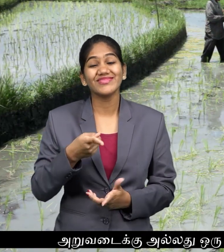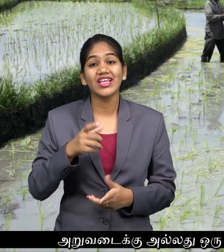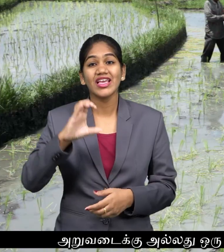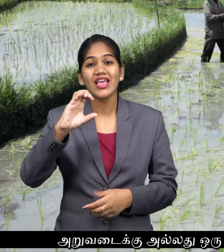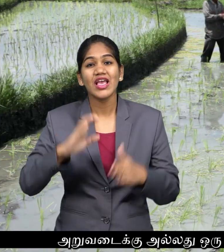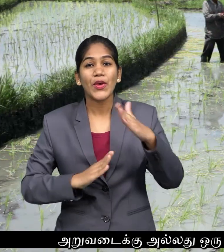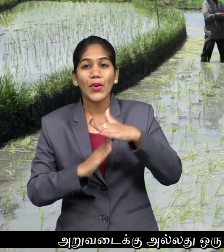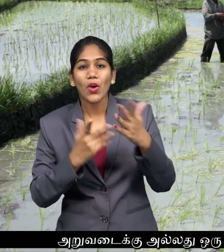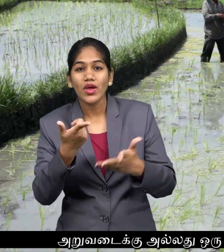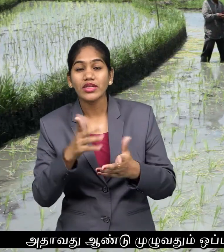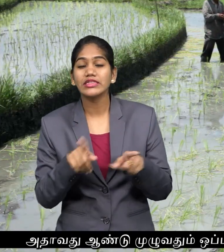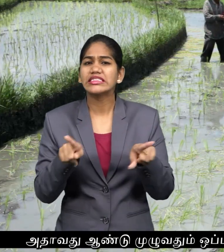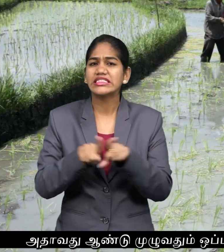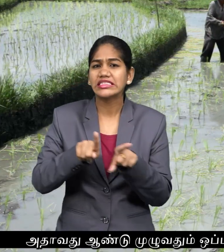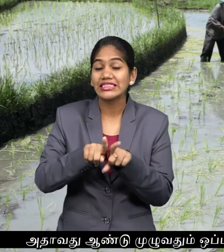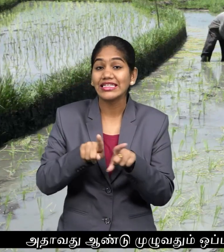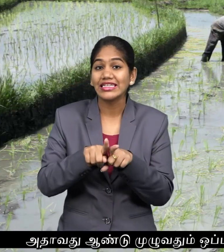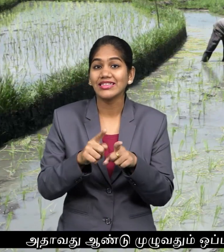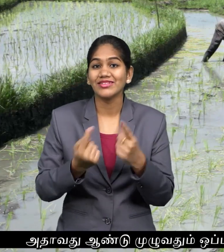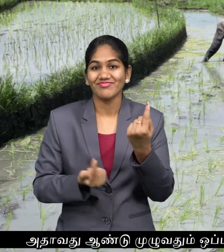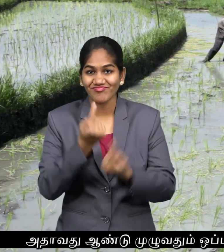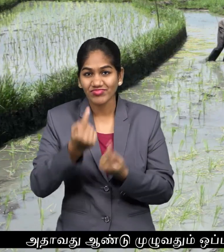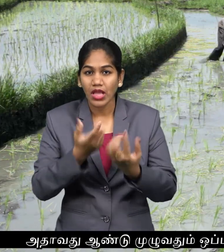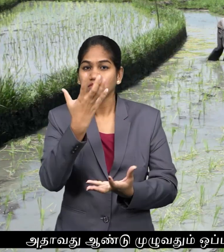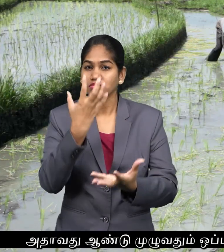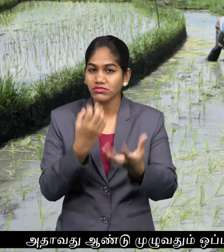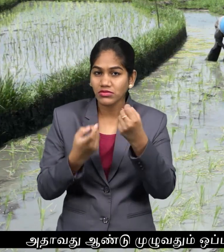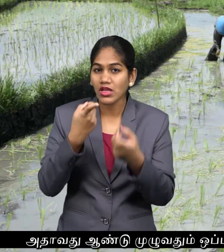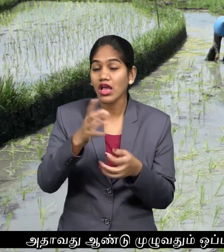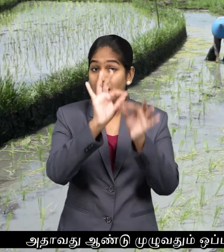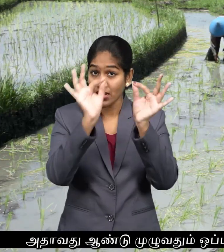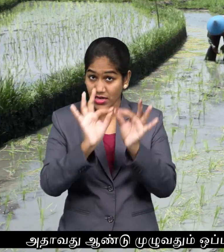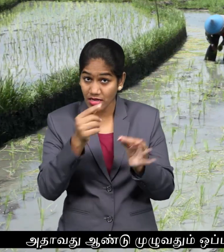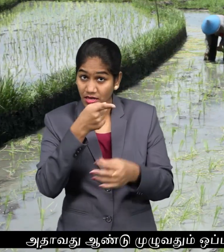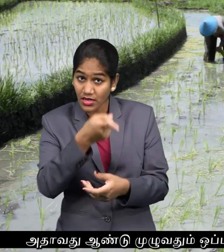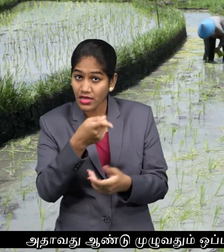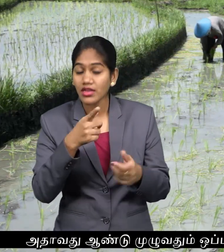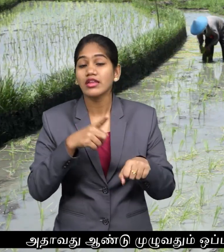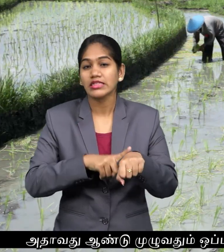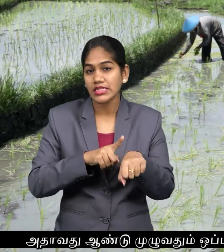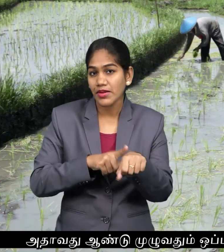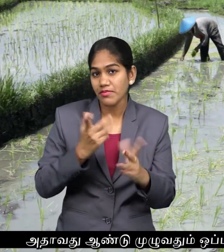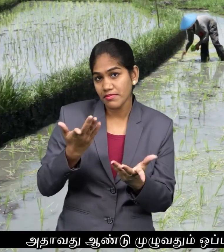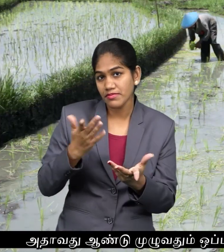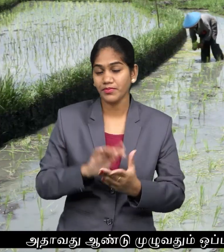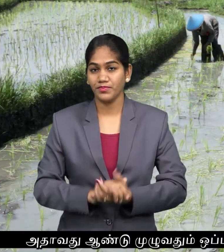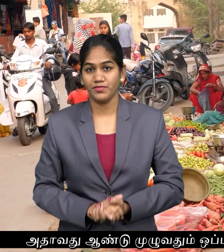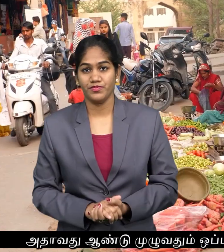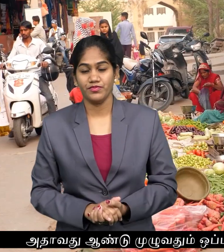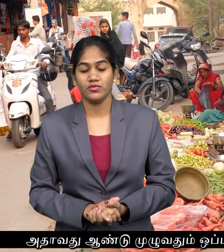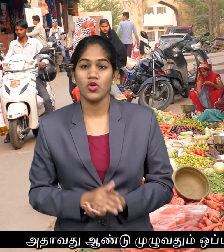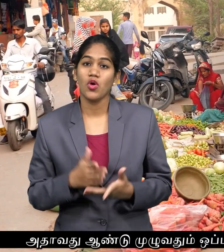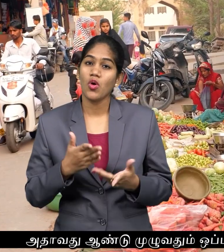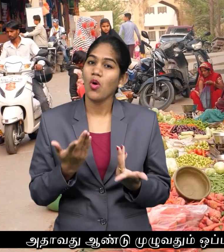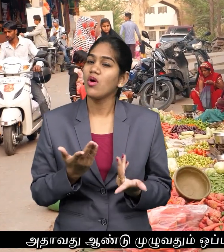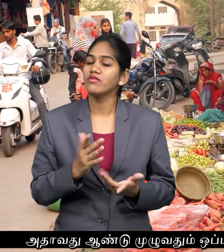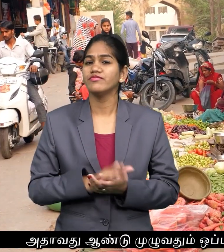பண்ணை நடவடிக்கைக்கு, அதாவது ஆண்டு முழுவதும் ஒப்பந்த அடிப்படையில்